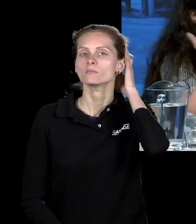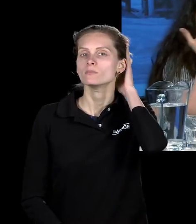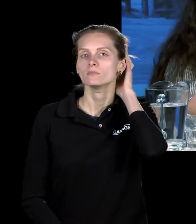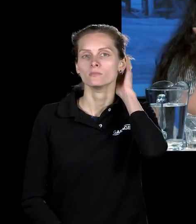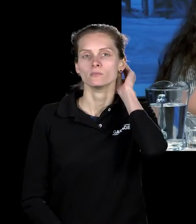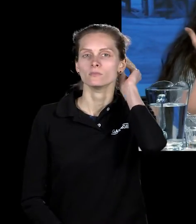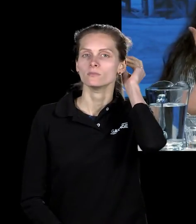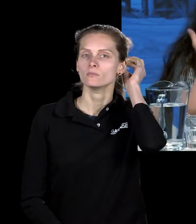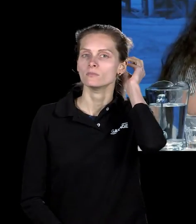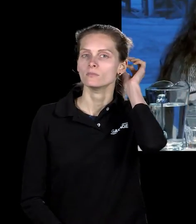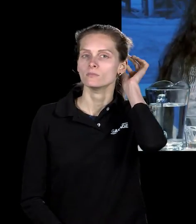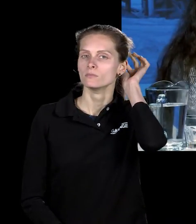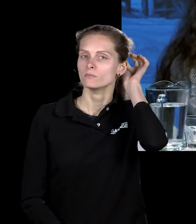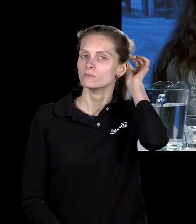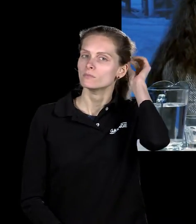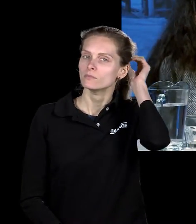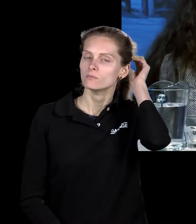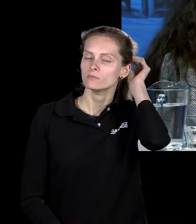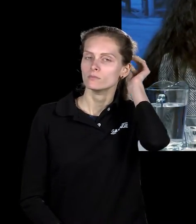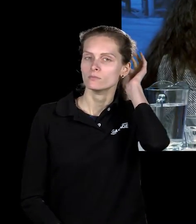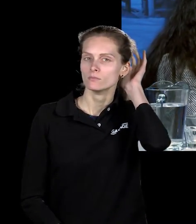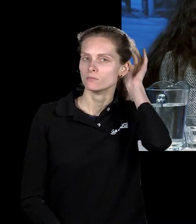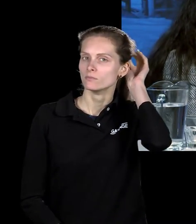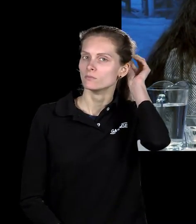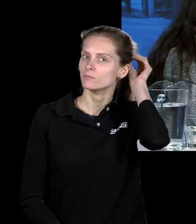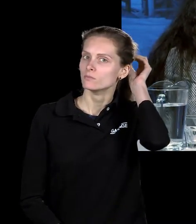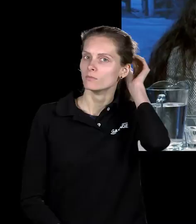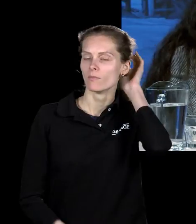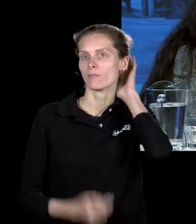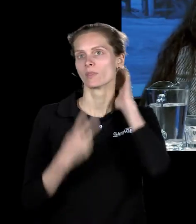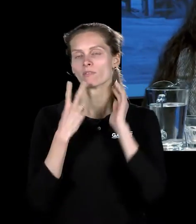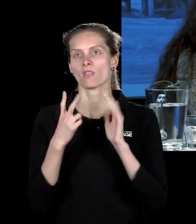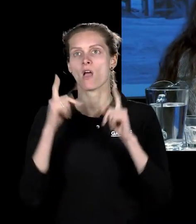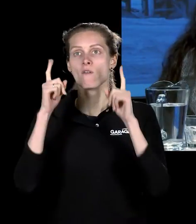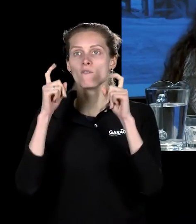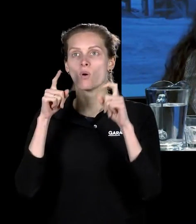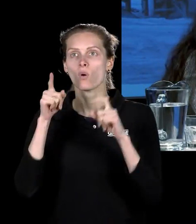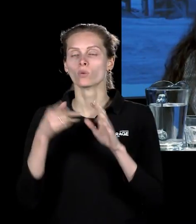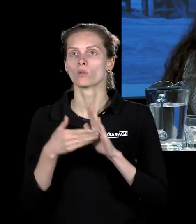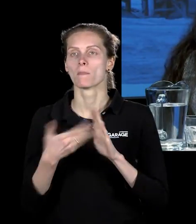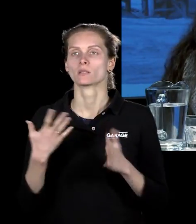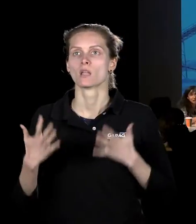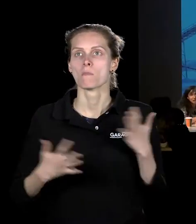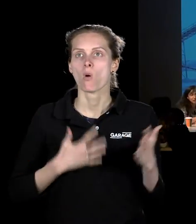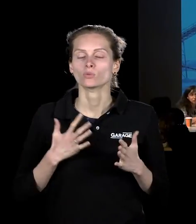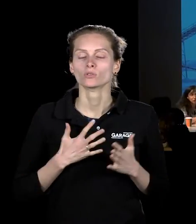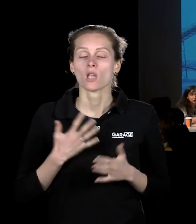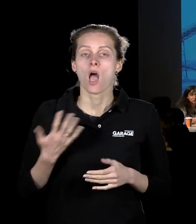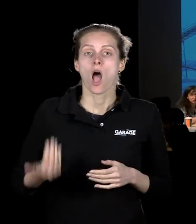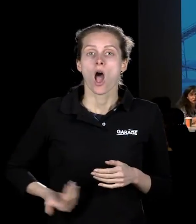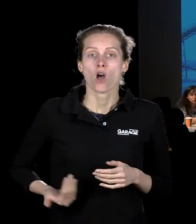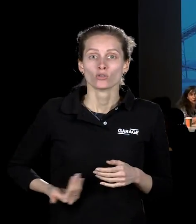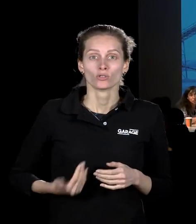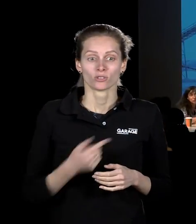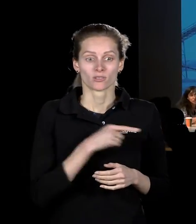нарочито объективистской, нарочито безэмоциональной фотографии, при этом стоит какой-то очень интересный образ жизни, который